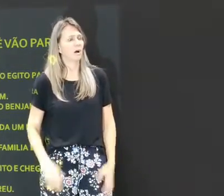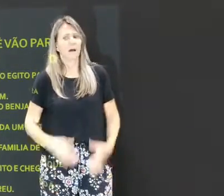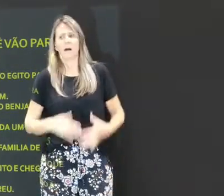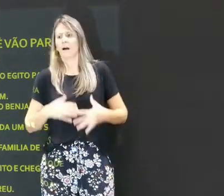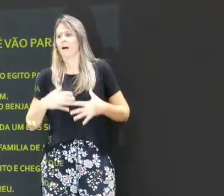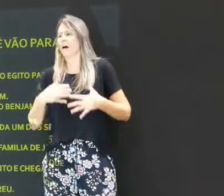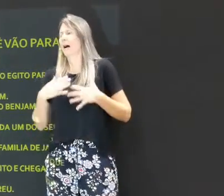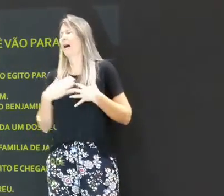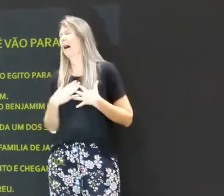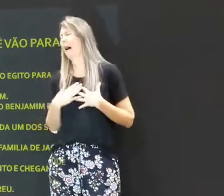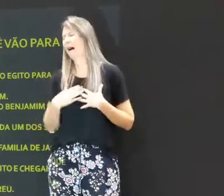Jacó